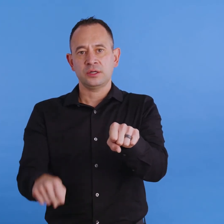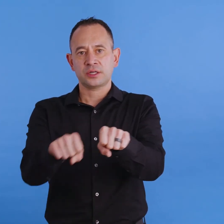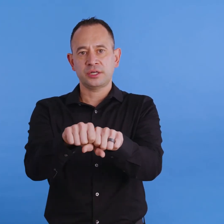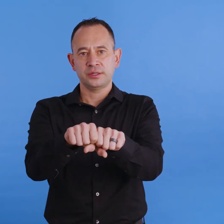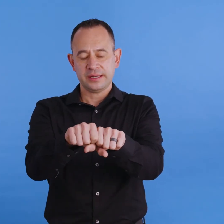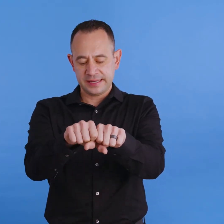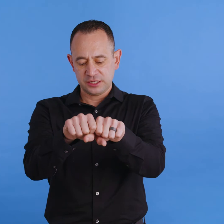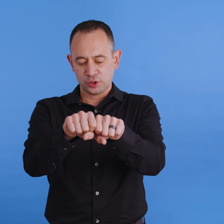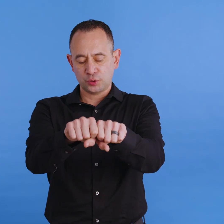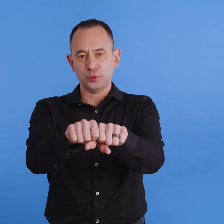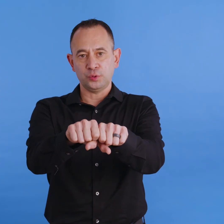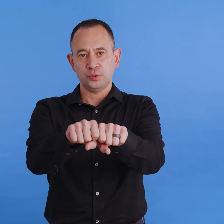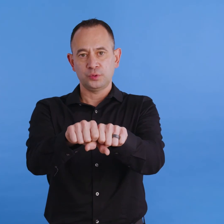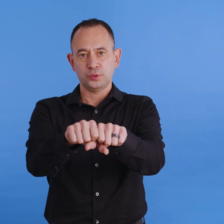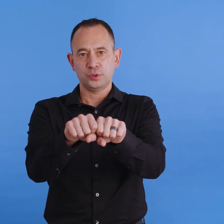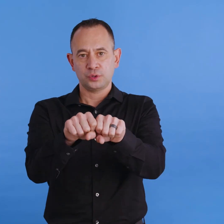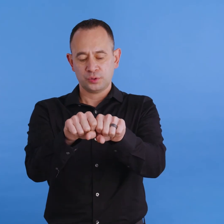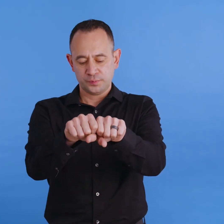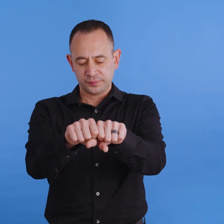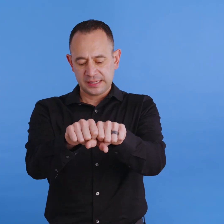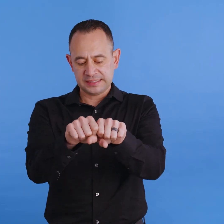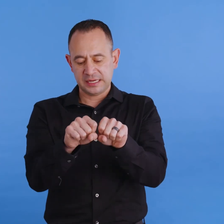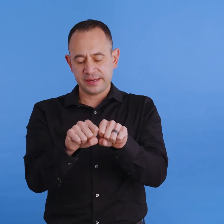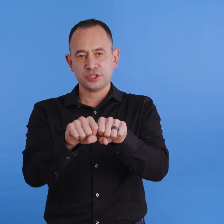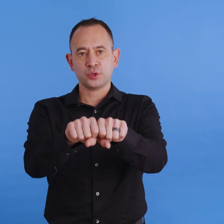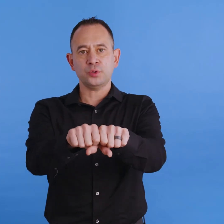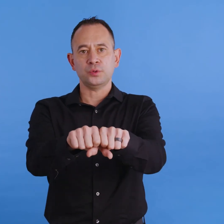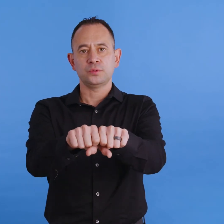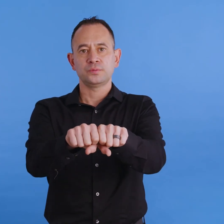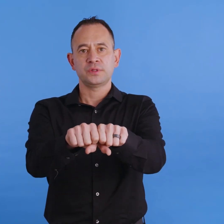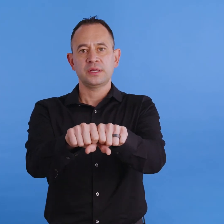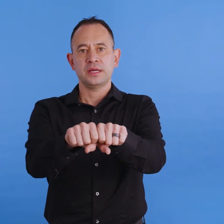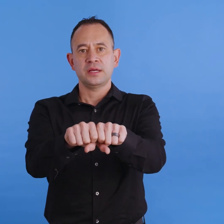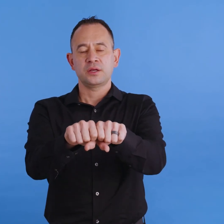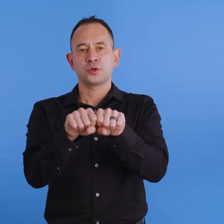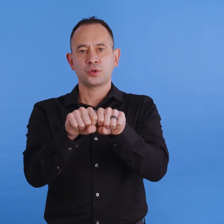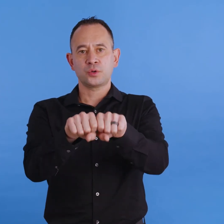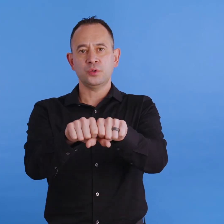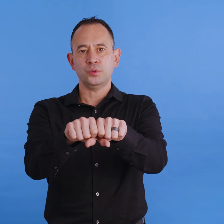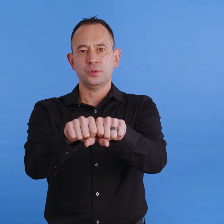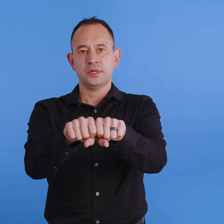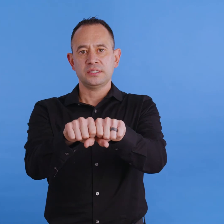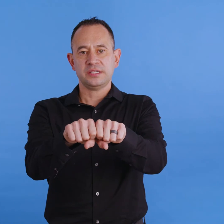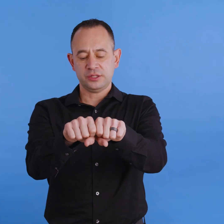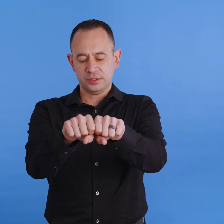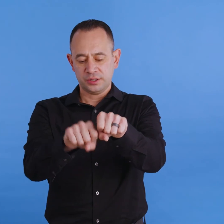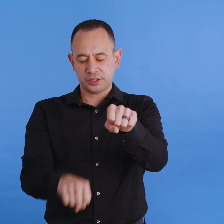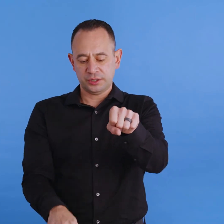k, es cu. La sílaba es cu. La Si quito k,